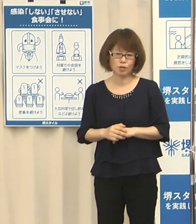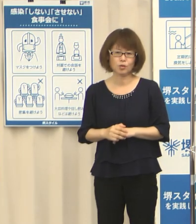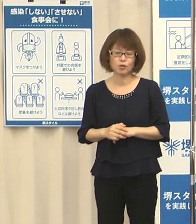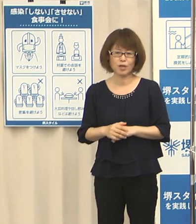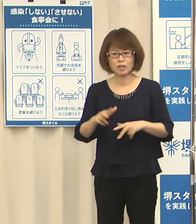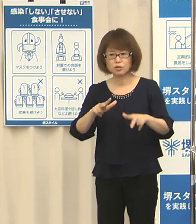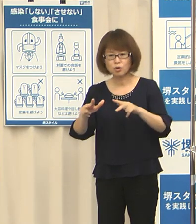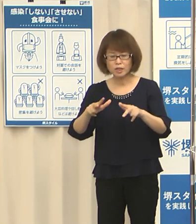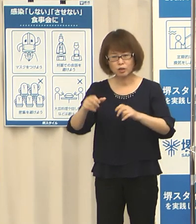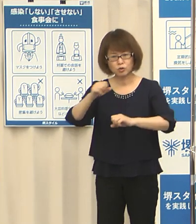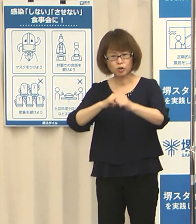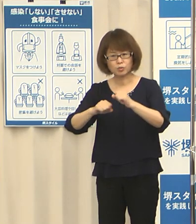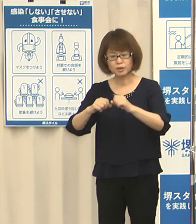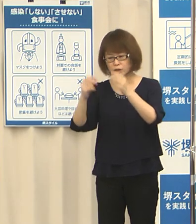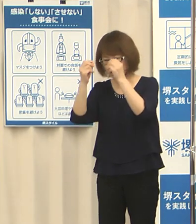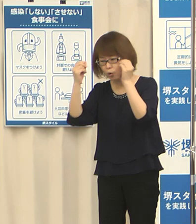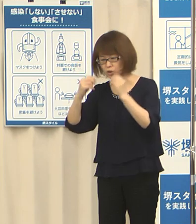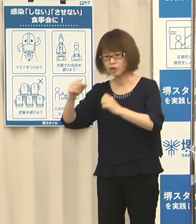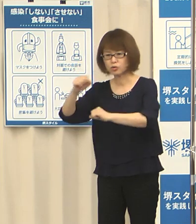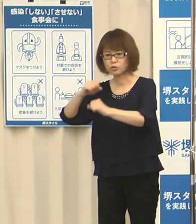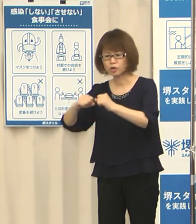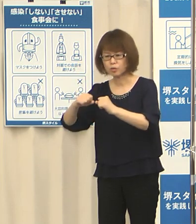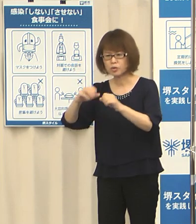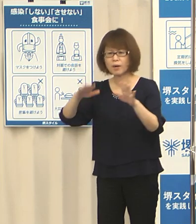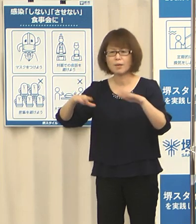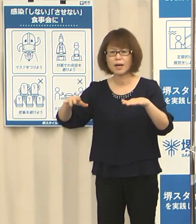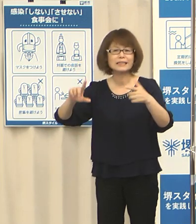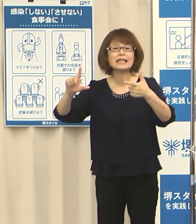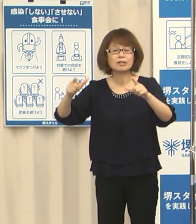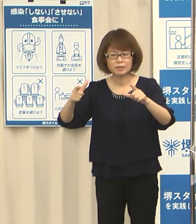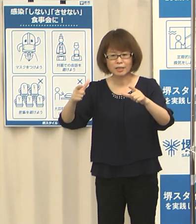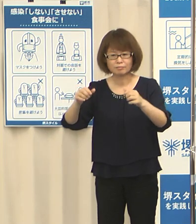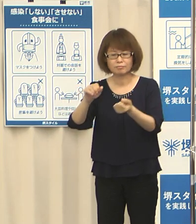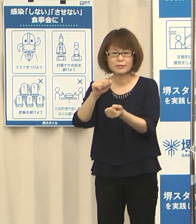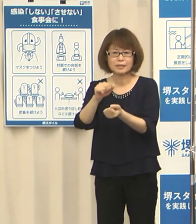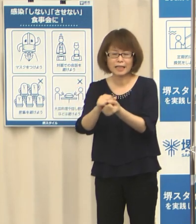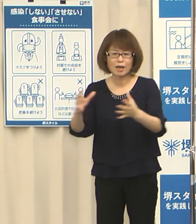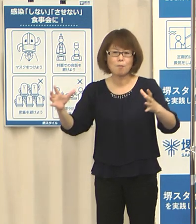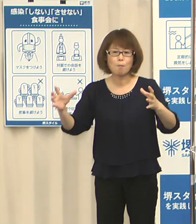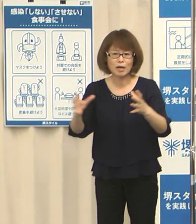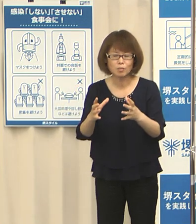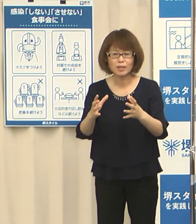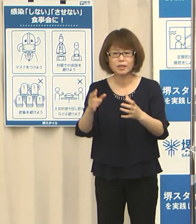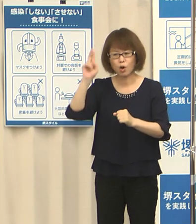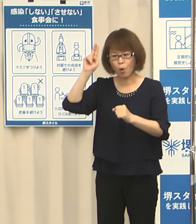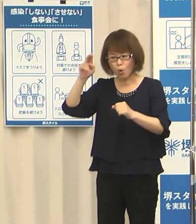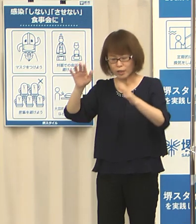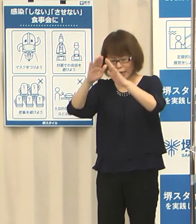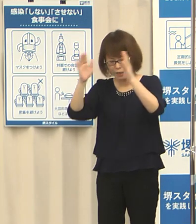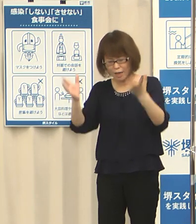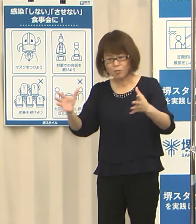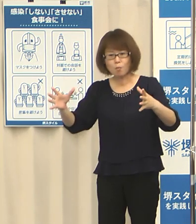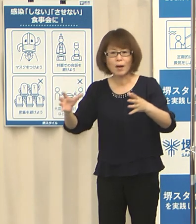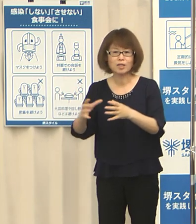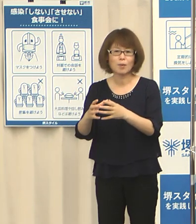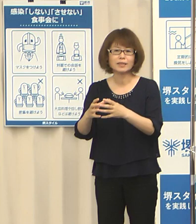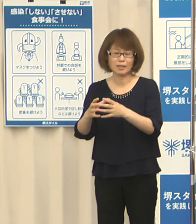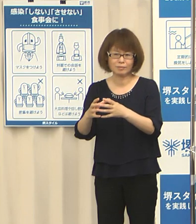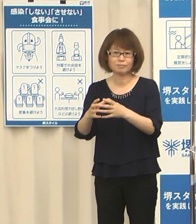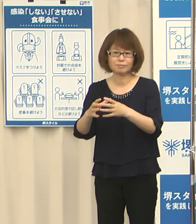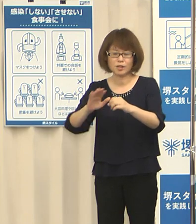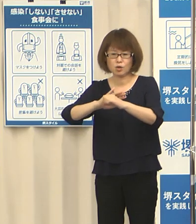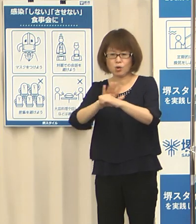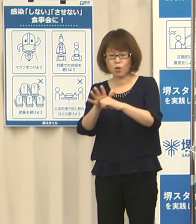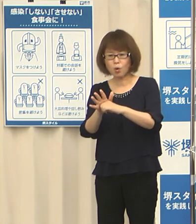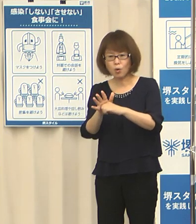組みであったり個人の取り組みそれぞれバラバラということじゃなくて、もう堺全体、大阪全体でもう一丸となってコロナの感染拡大を食